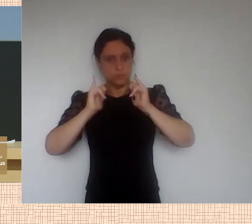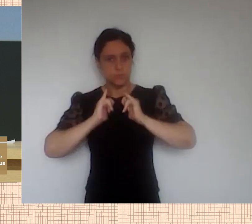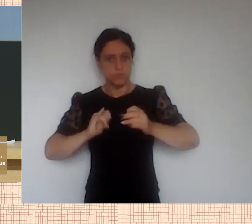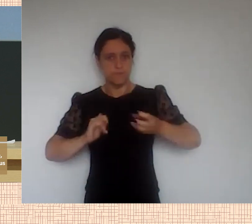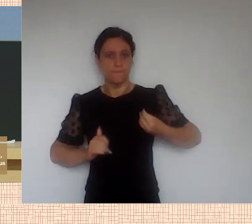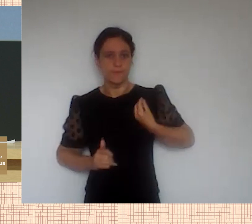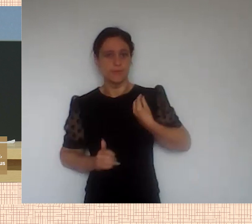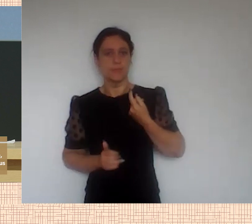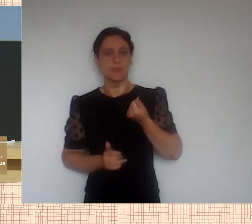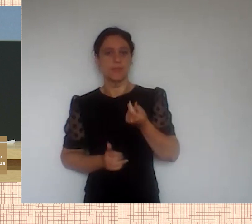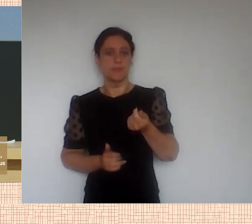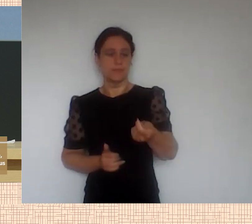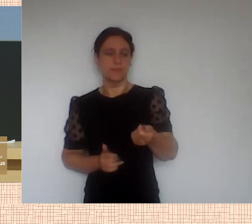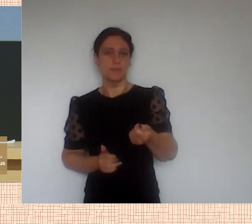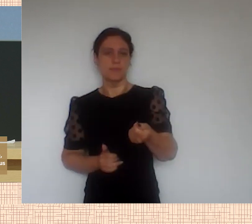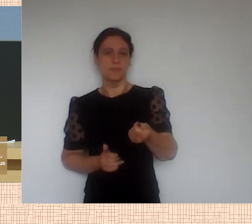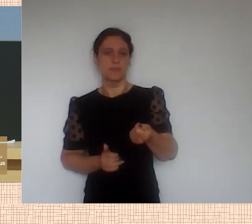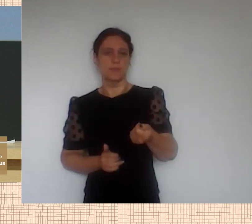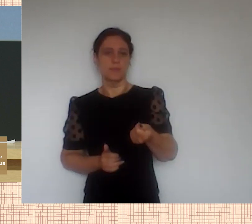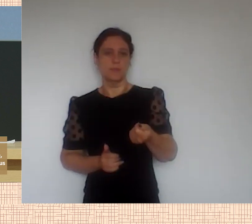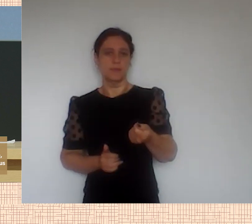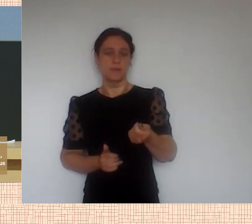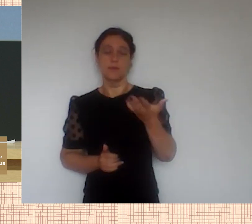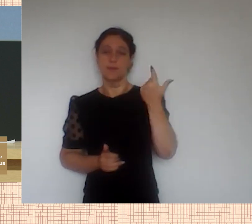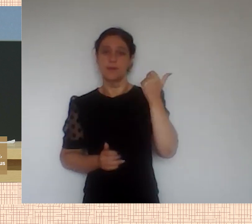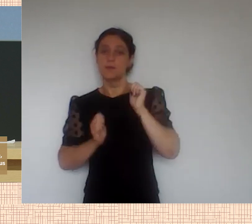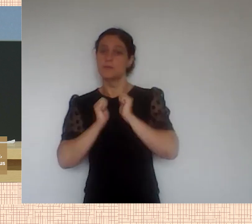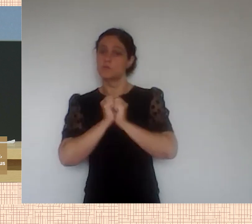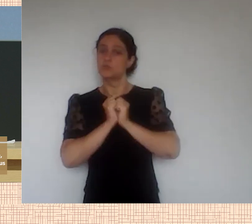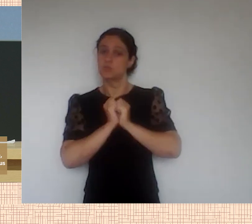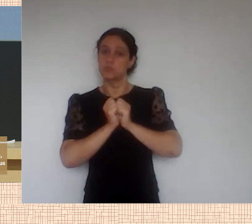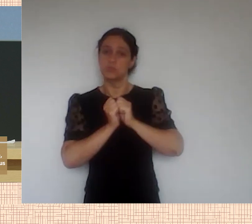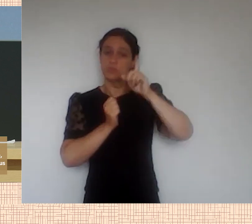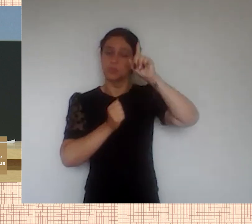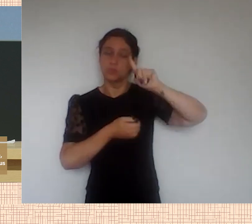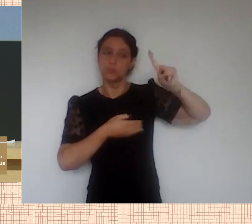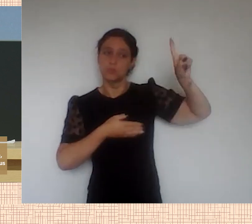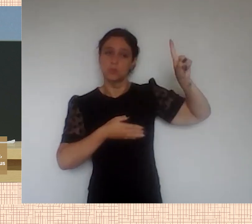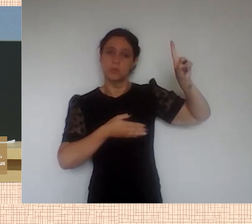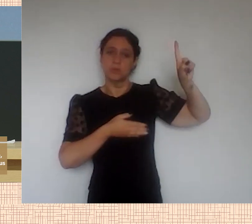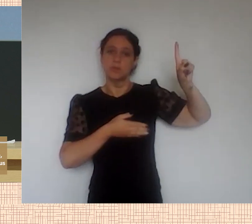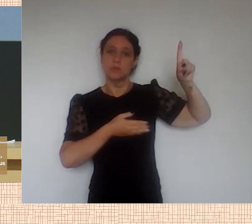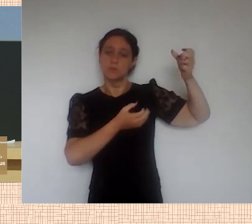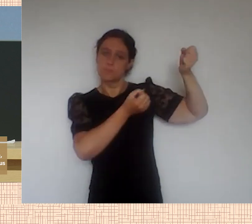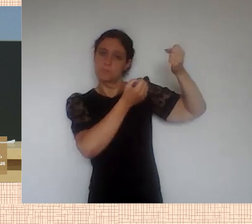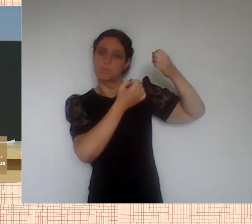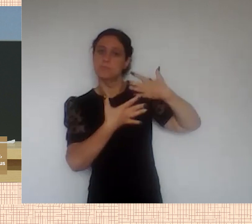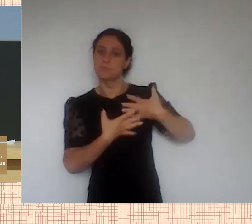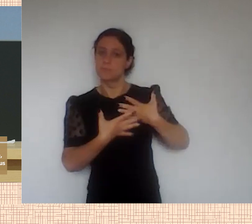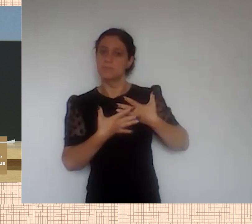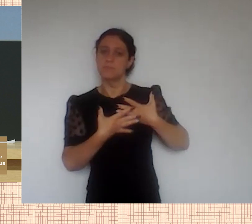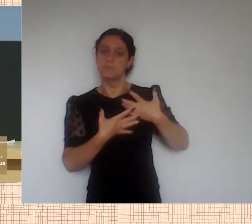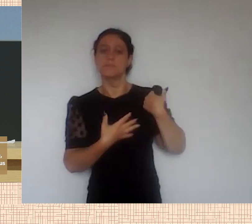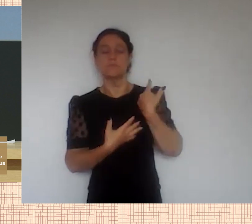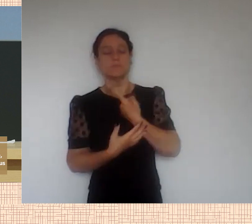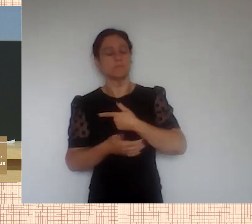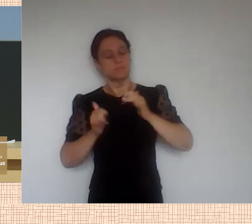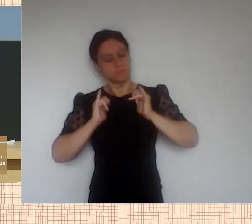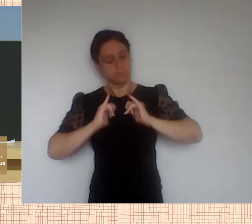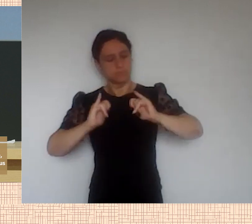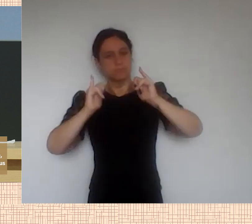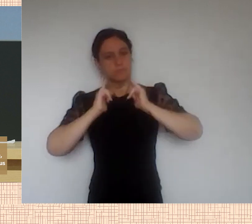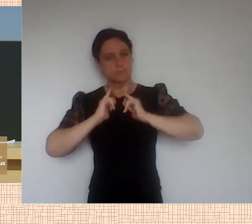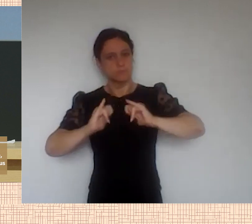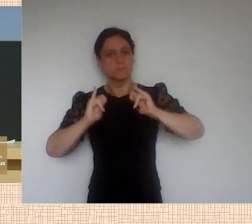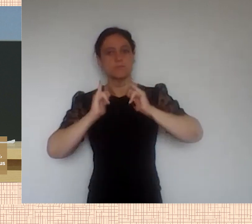qual temos visto e ouvido, anunciamos também a vós outros. A palavra profética saindo,